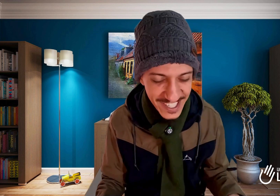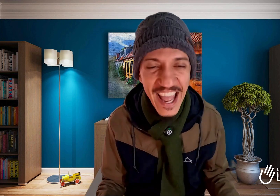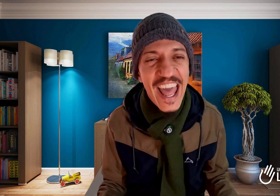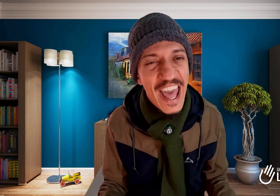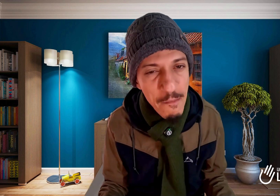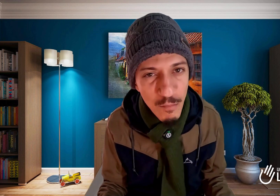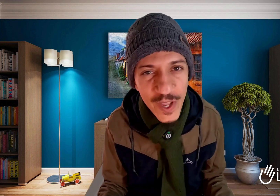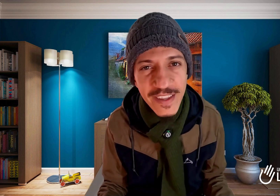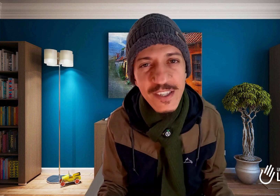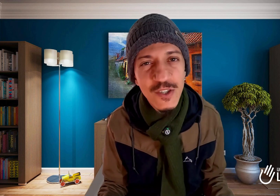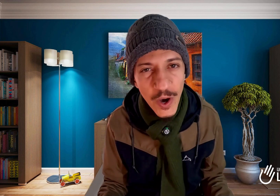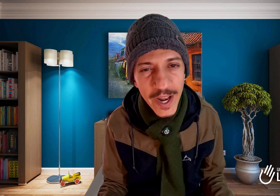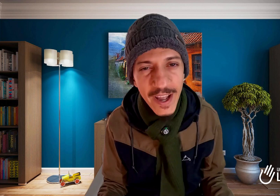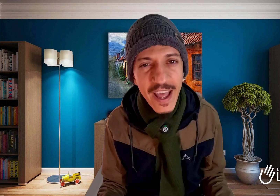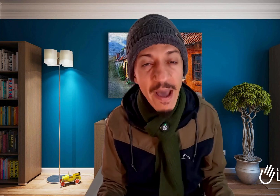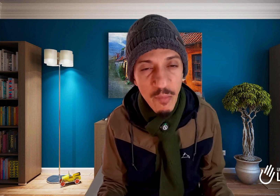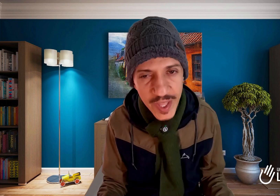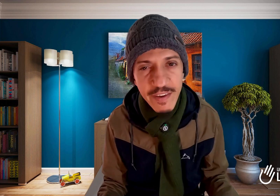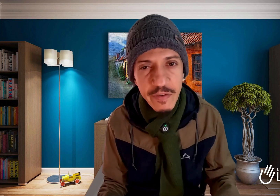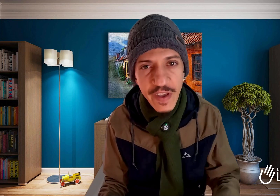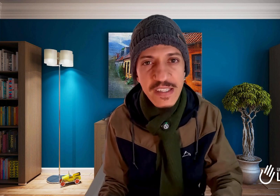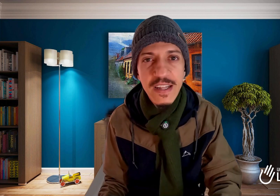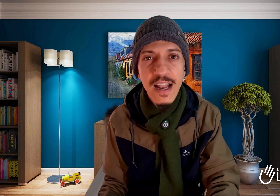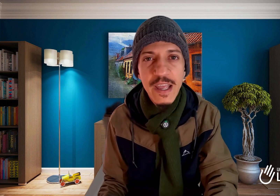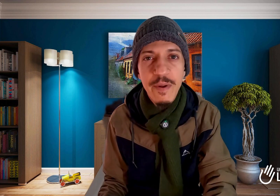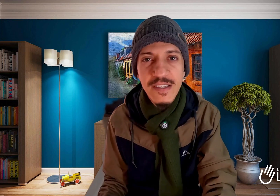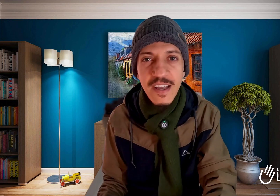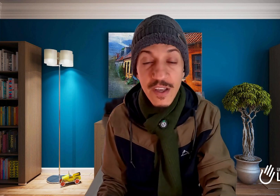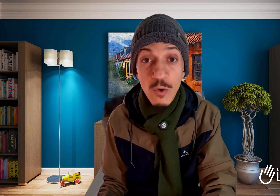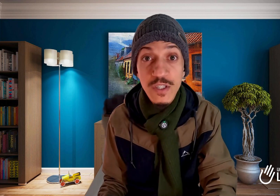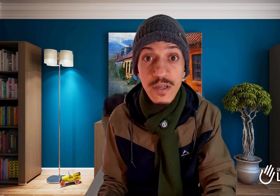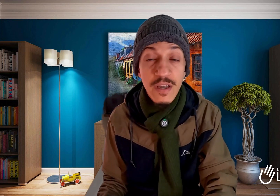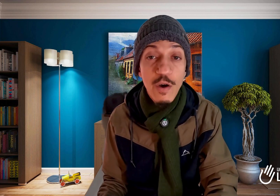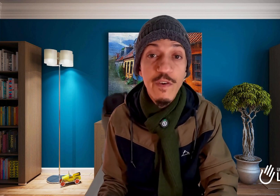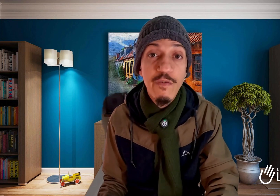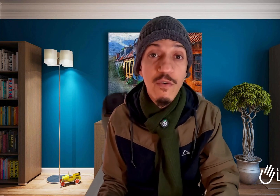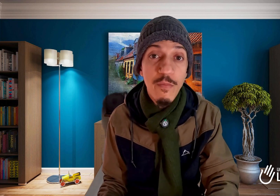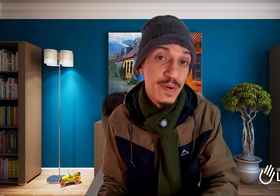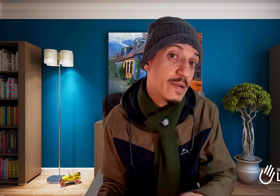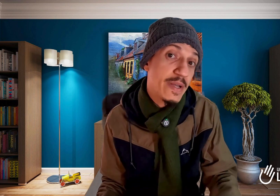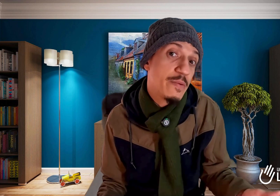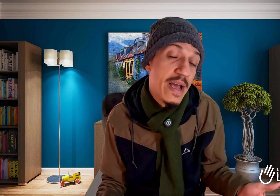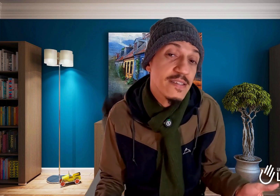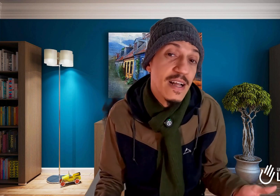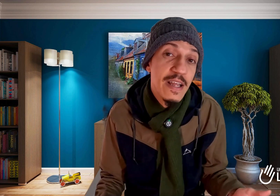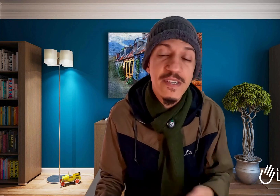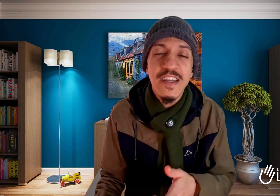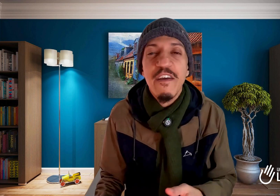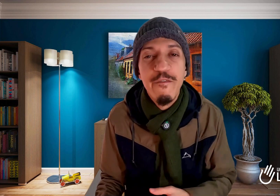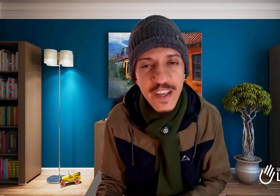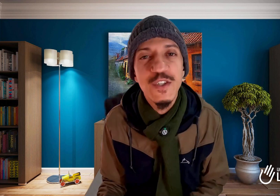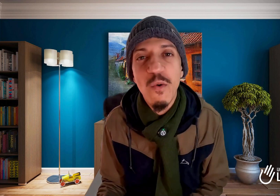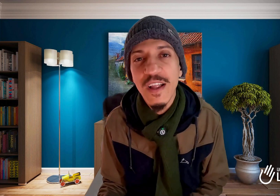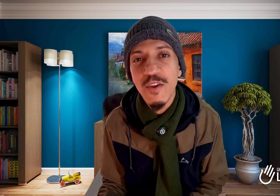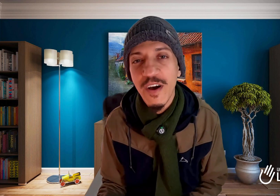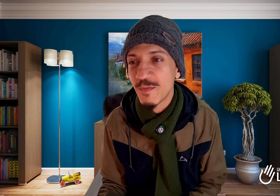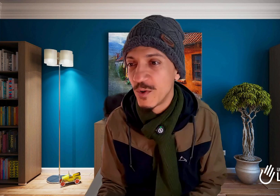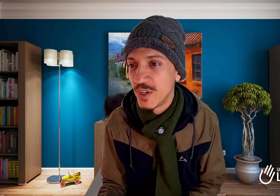é muita história, é muita vivência na Libras, e hoje eu vivo praticamente imerso na Libras 24 horas por dia, e